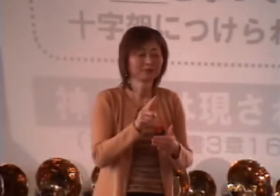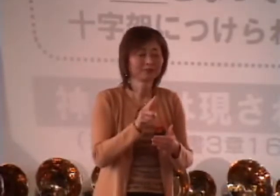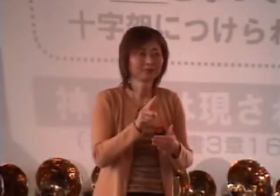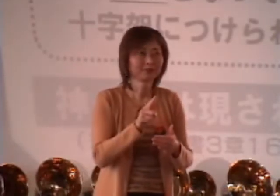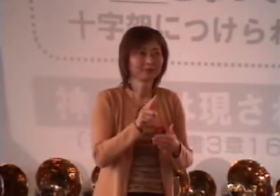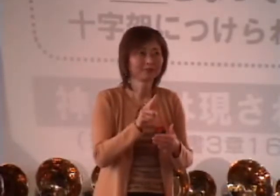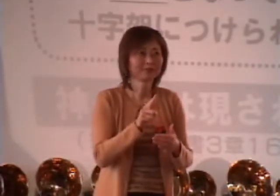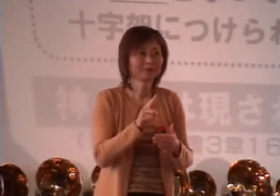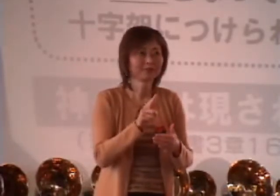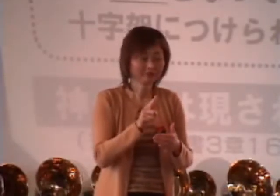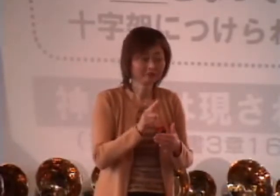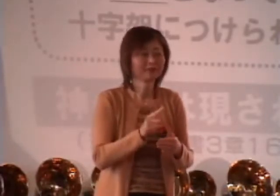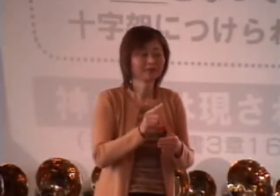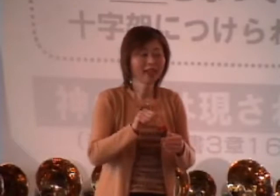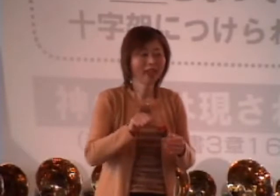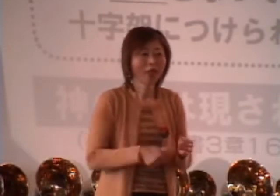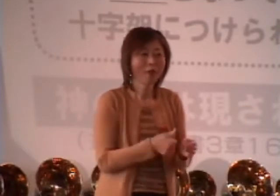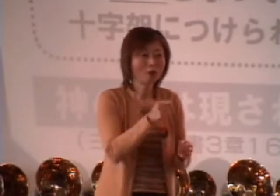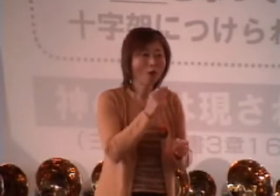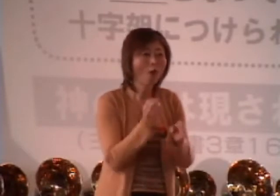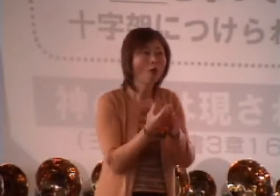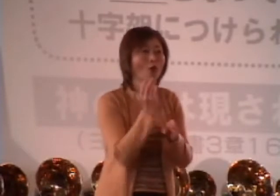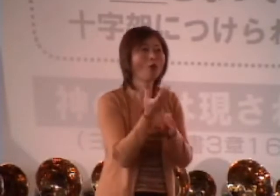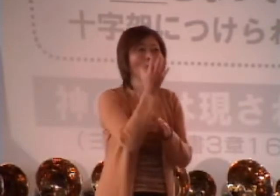はイスラエルの人たちが